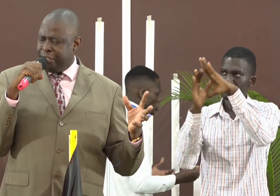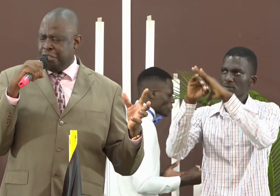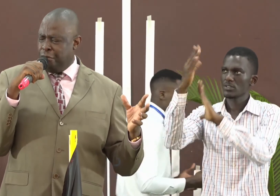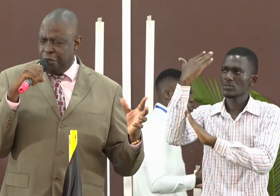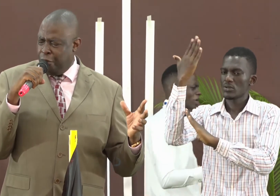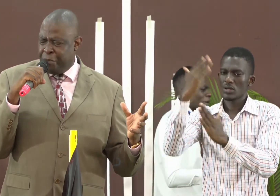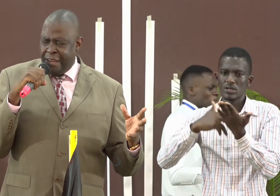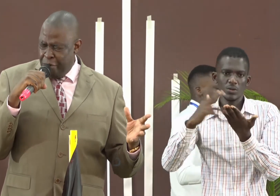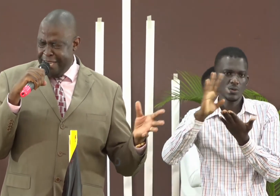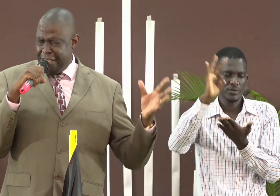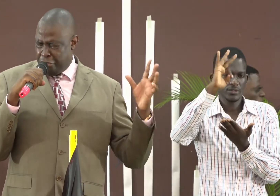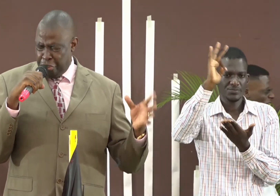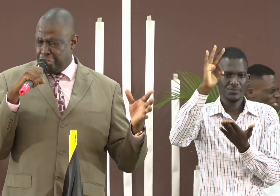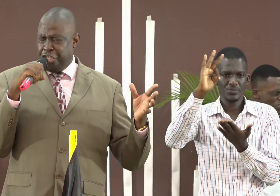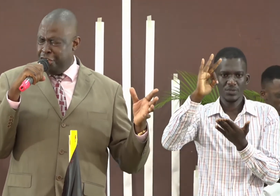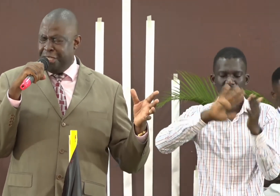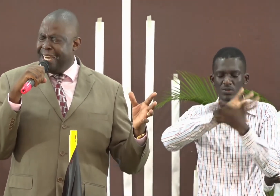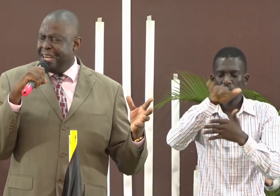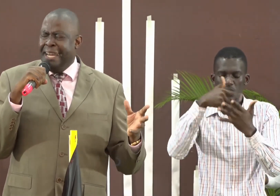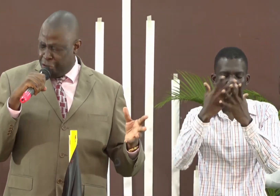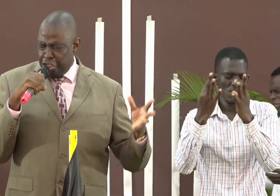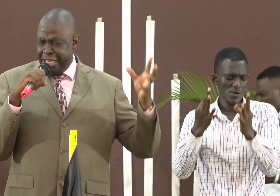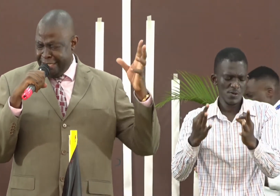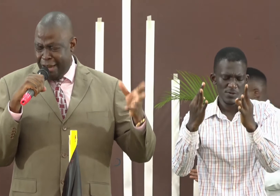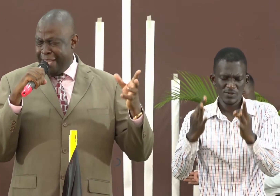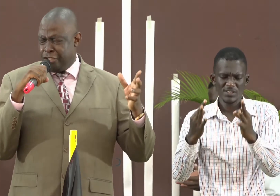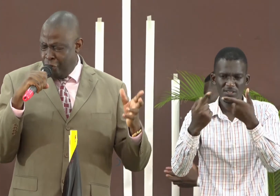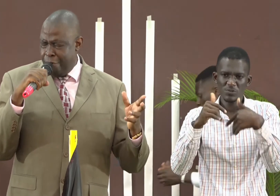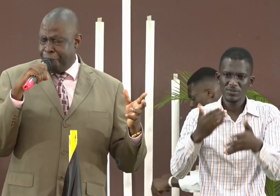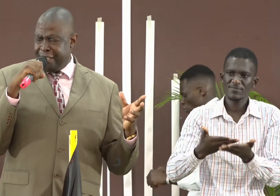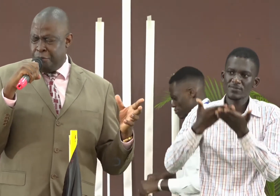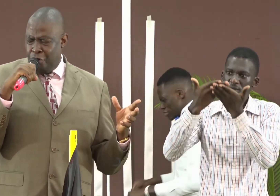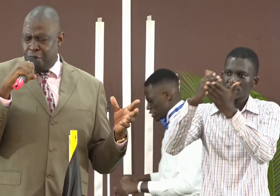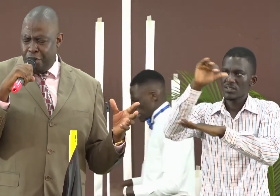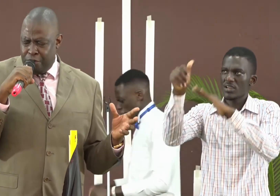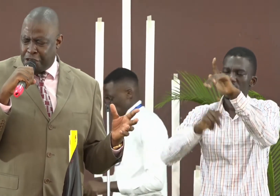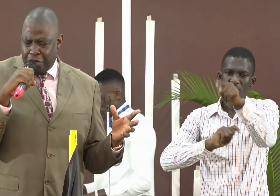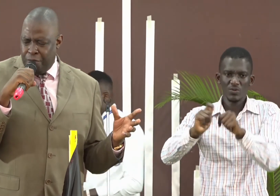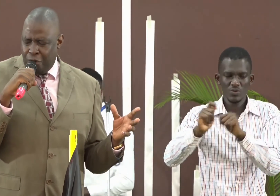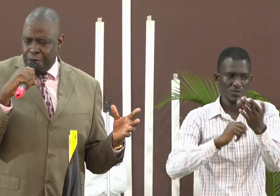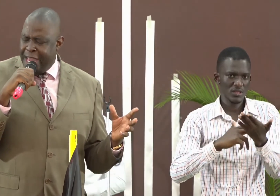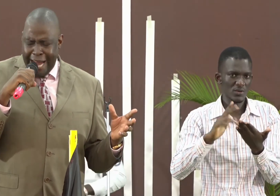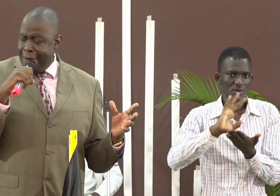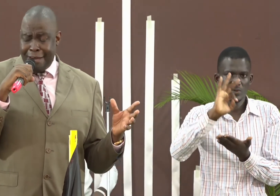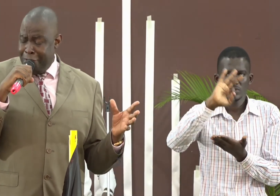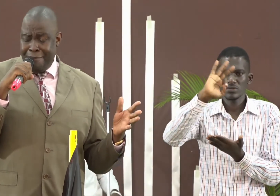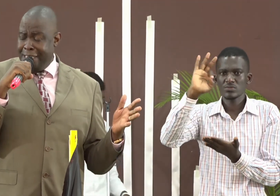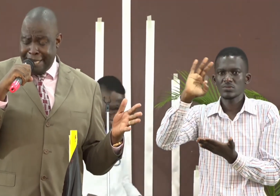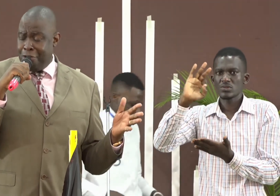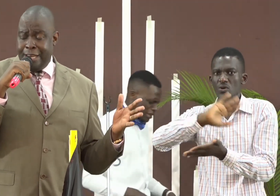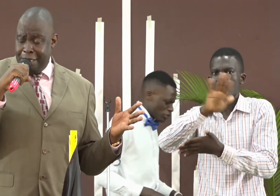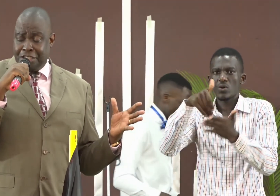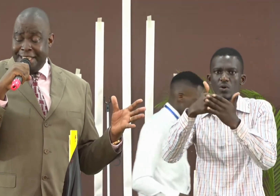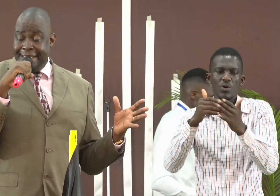gy'omwoyo omutukuvu buli institushoni yonna tugireeta wansi w'obufuzi bw'omwoyo omutukuvu